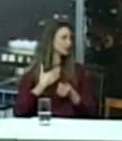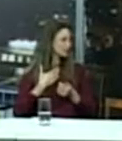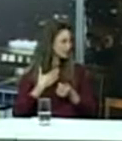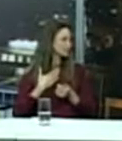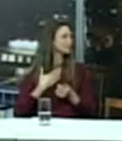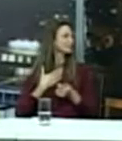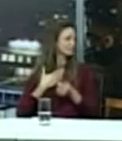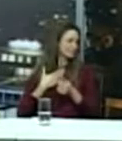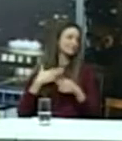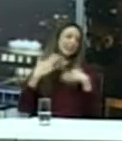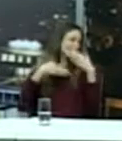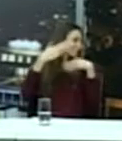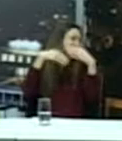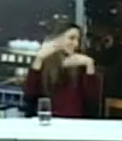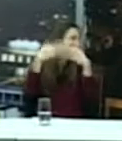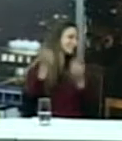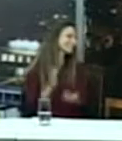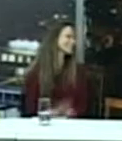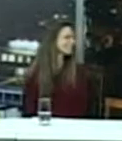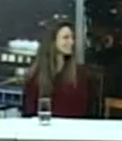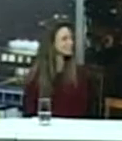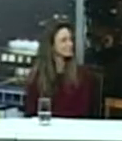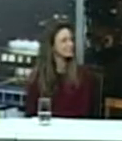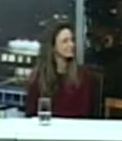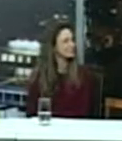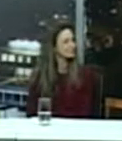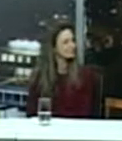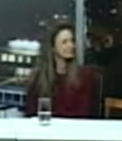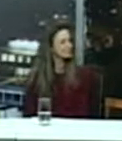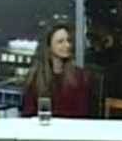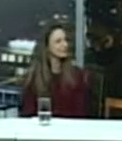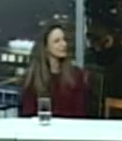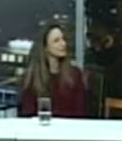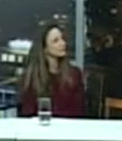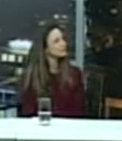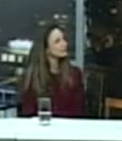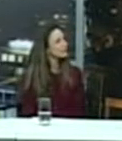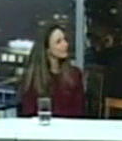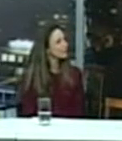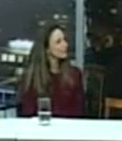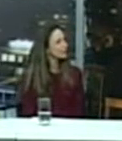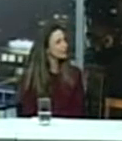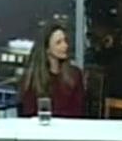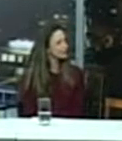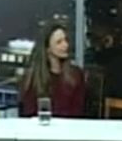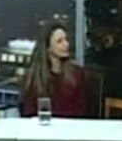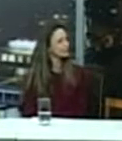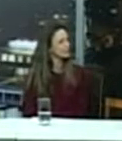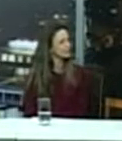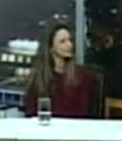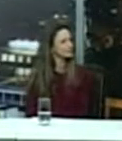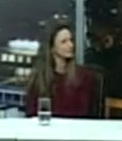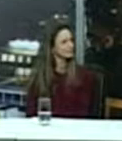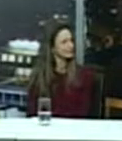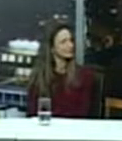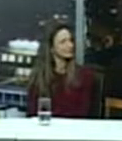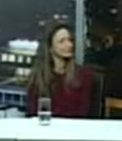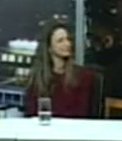voar, junto né? com a Cris e foi evoluindo, tá? Mas eu sei da história de vocês